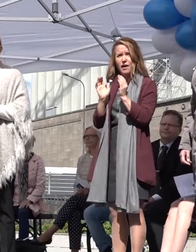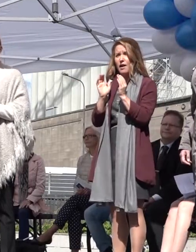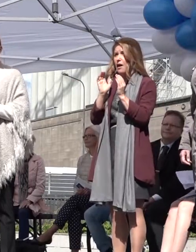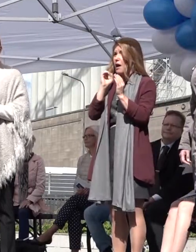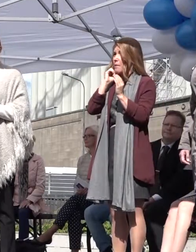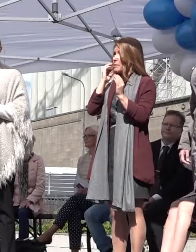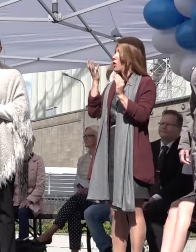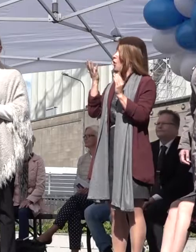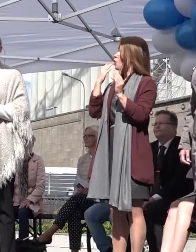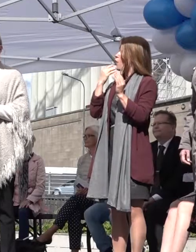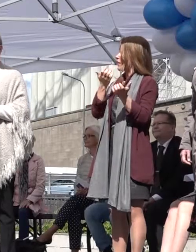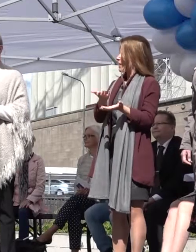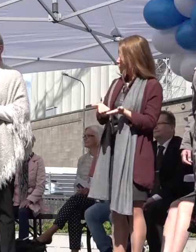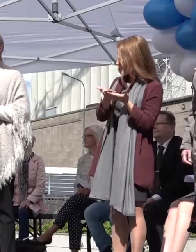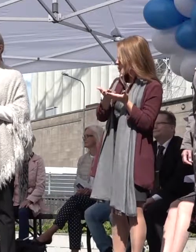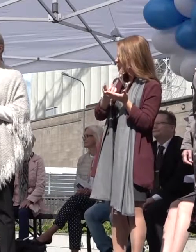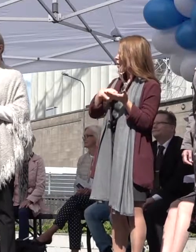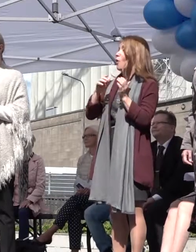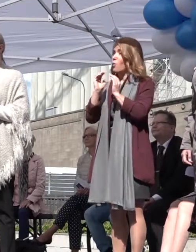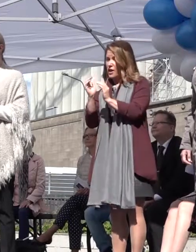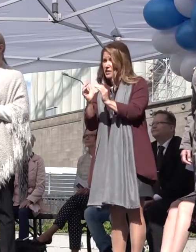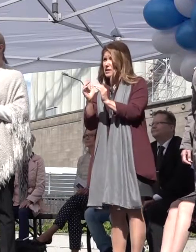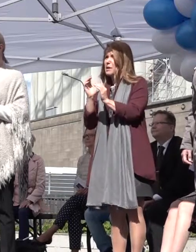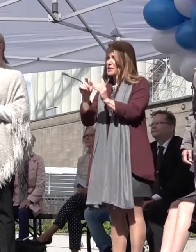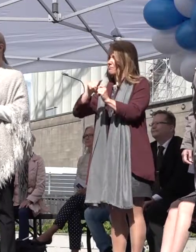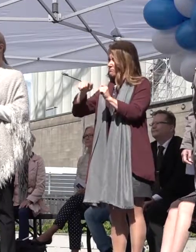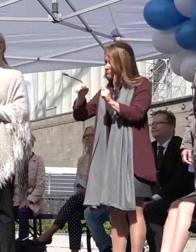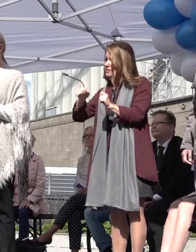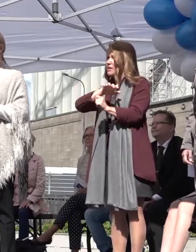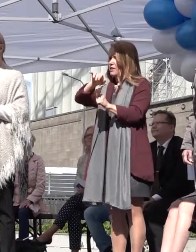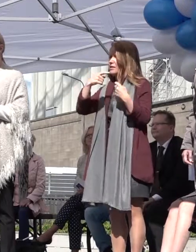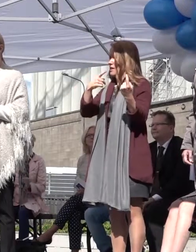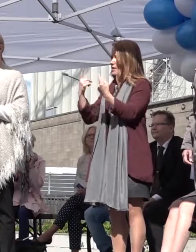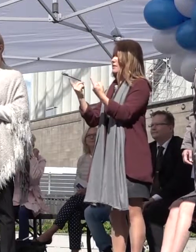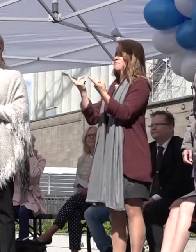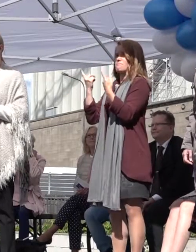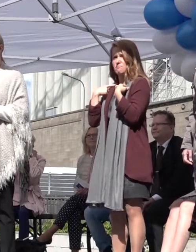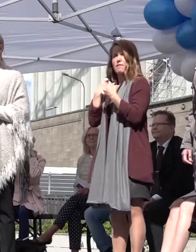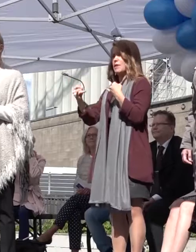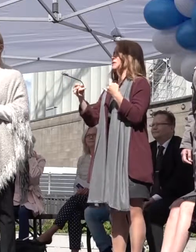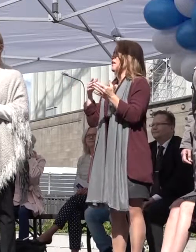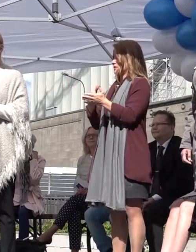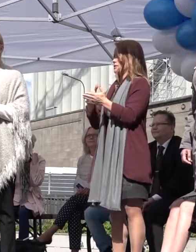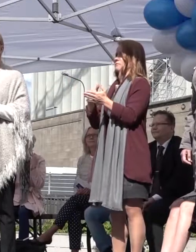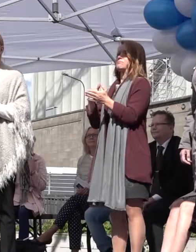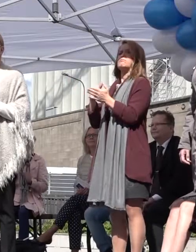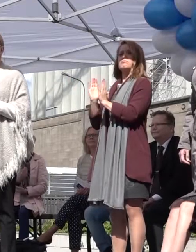he apua tarvitsevat, ja tästä meidän täytyy pitää kaikissa yhteyksissä viimeiseen saakka